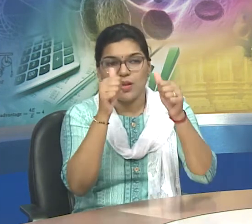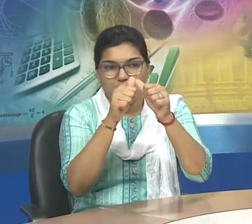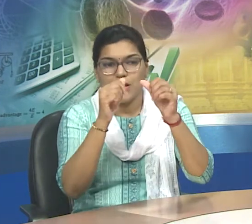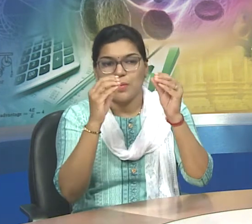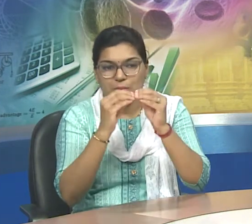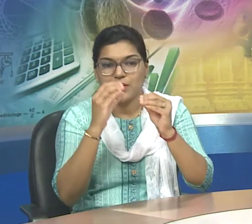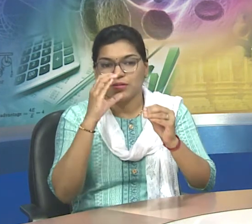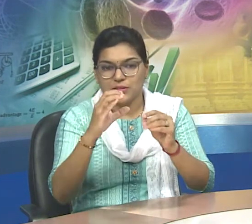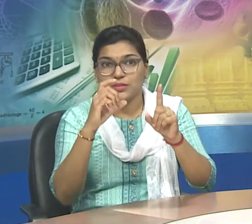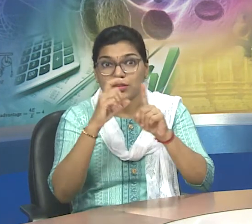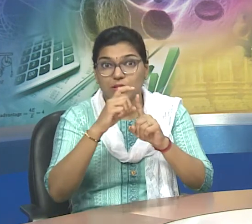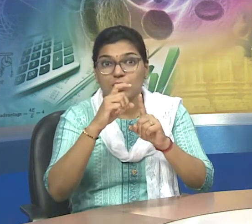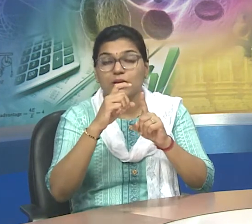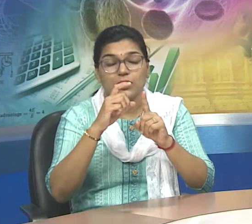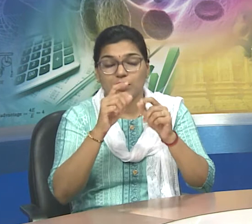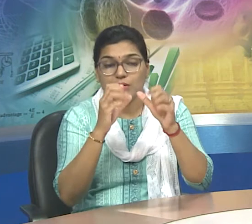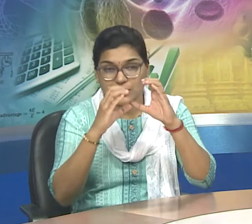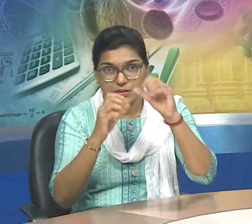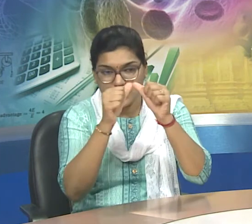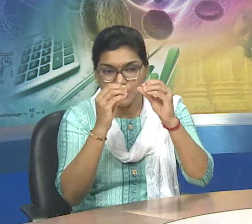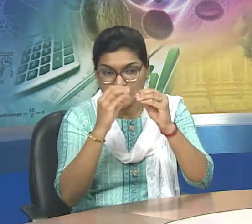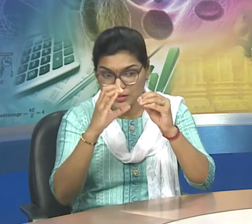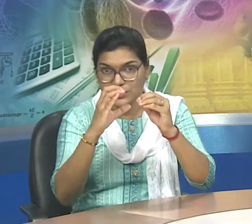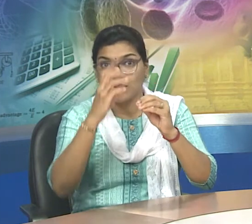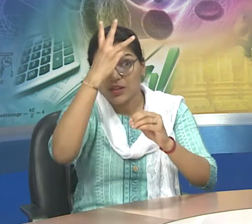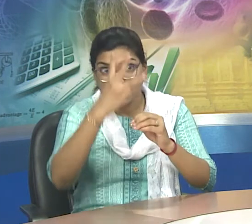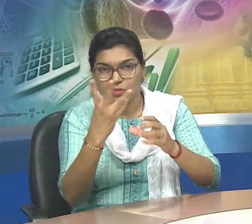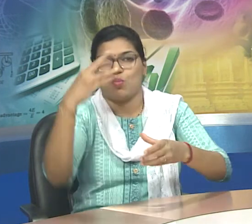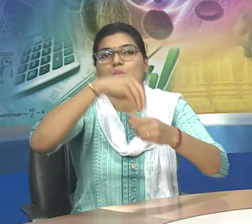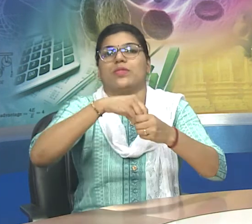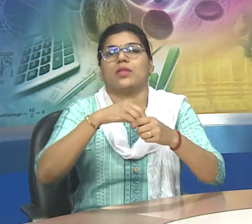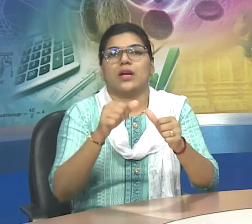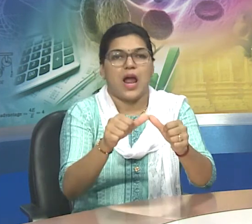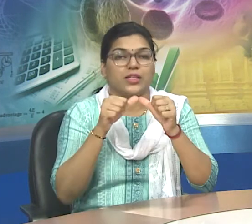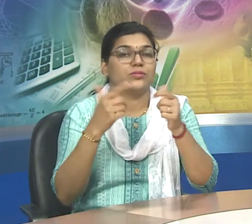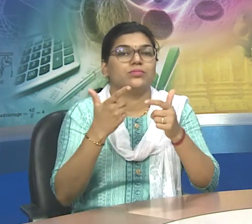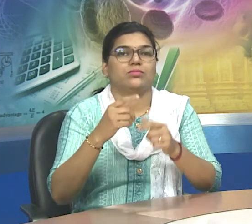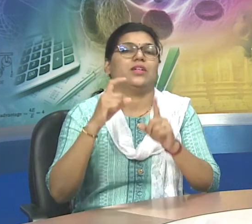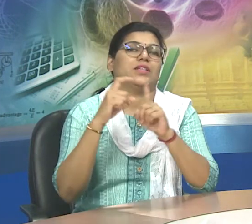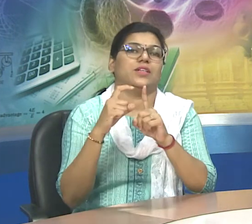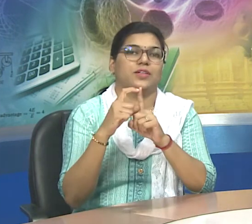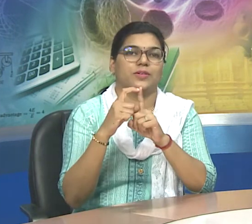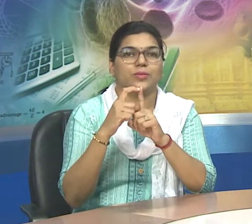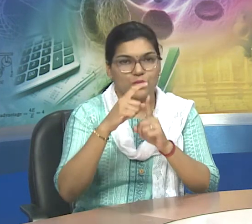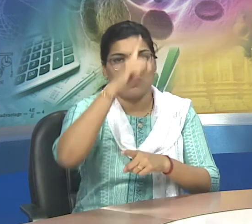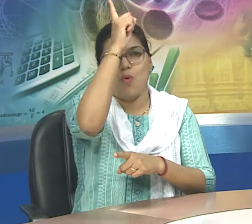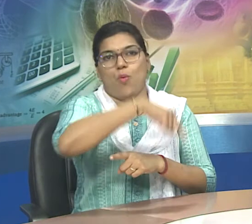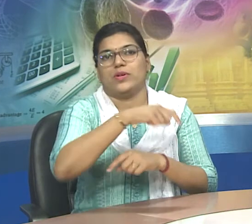आइए आपको ABCD ऑप्शन में से कौन सा सही है वो बता देते हैं। तो इसका डी